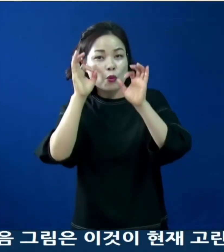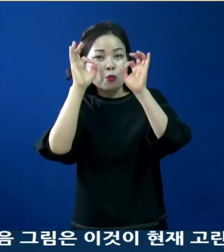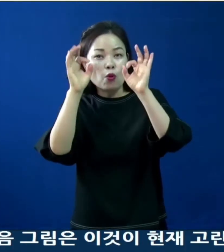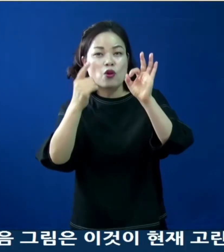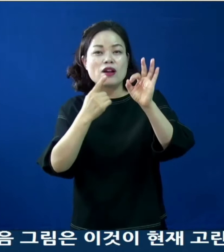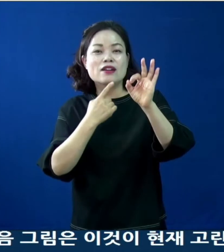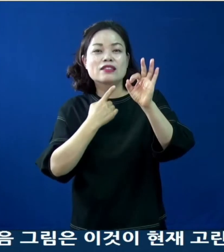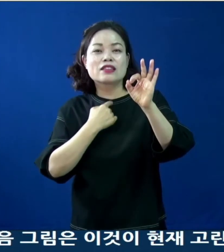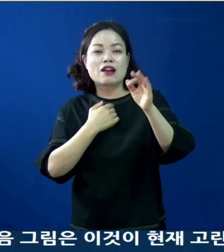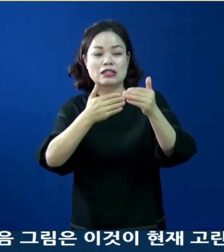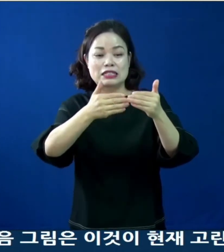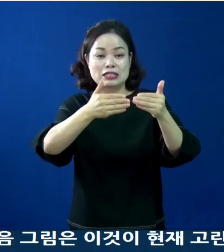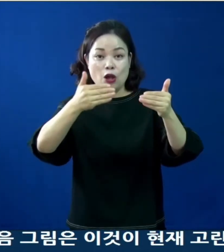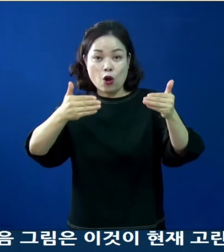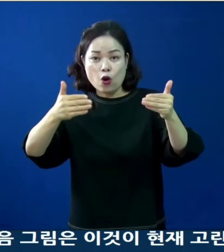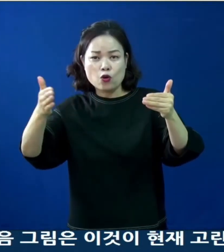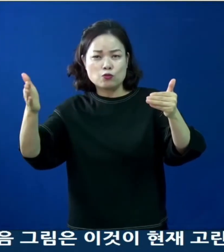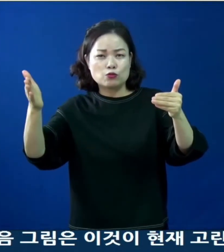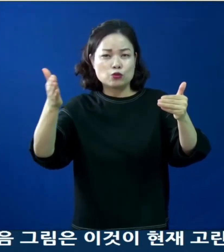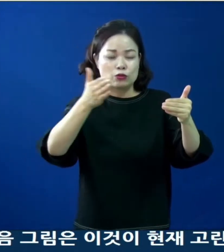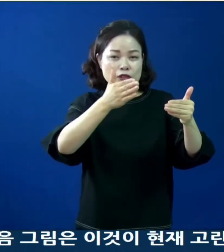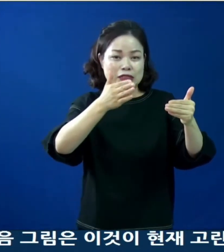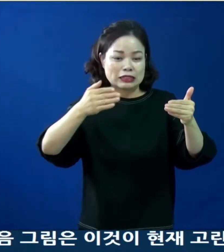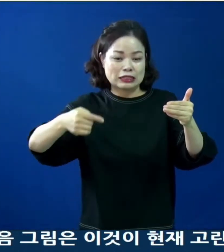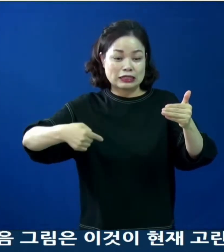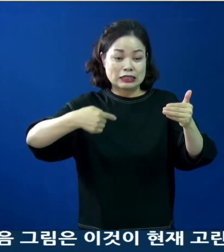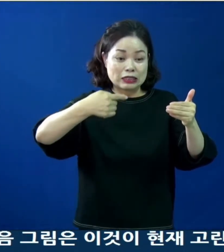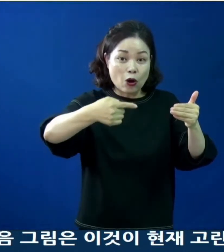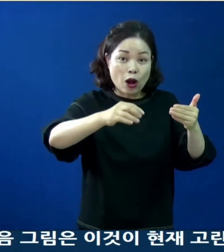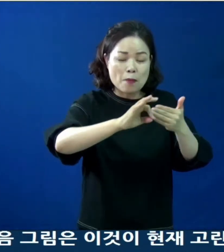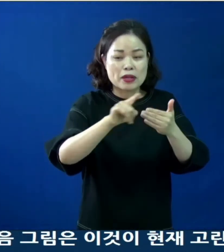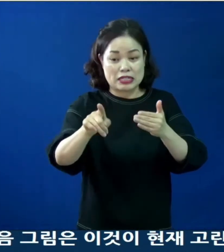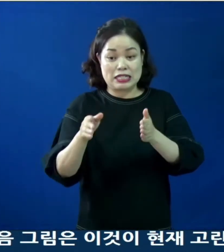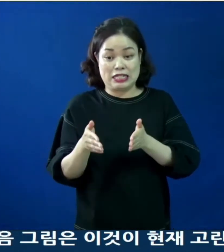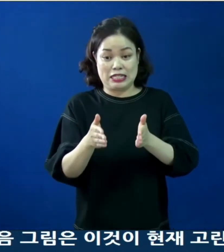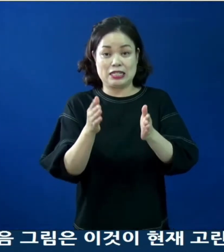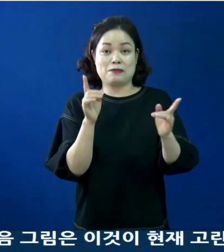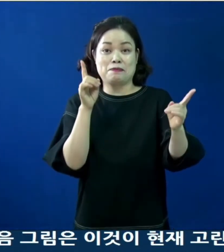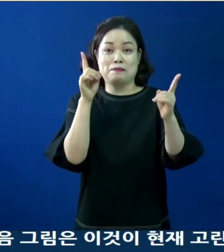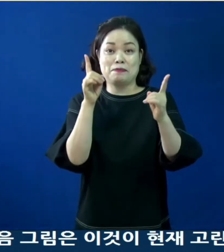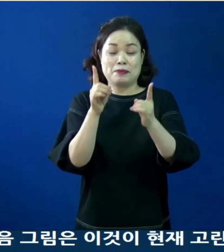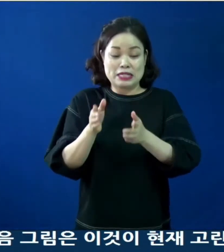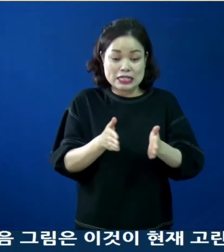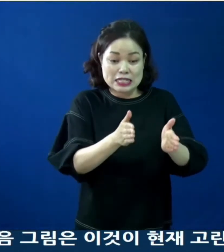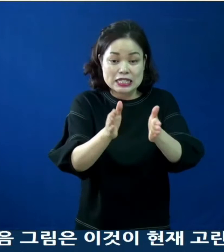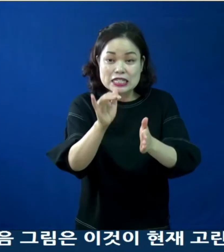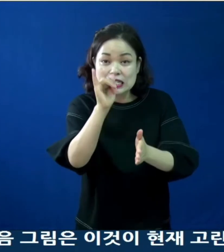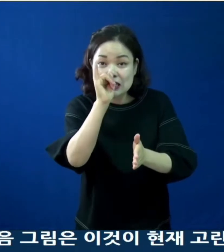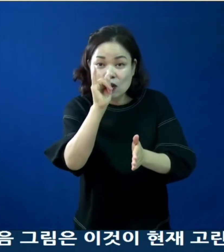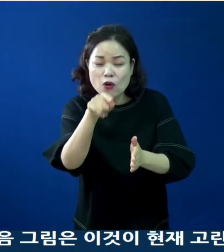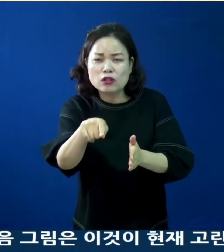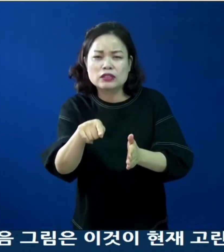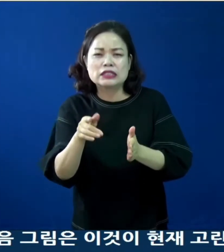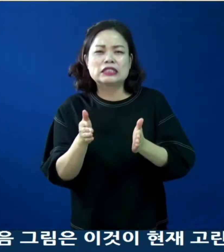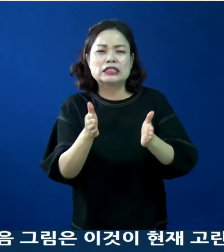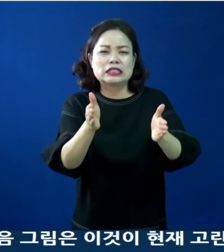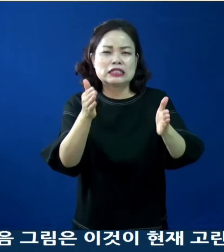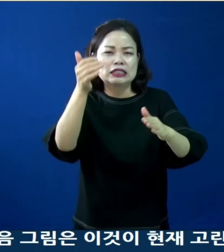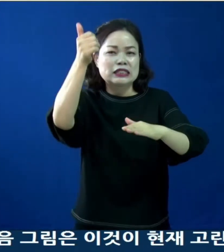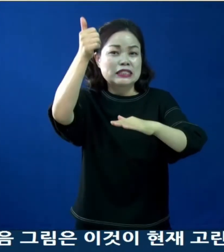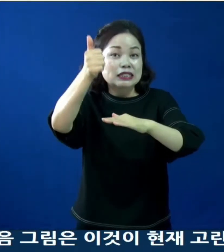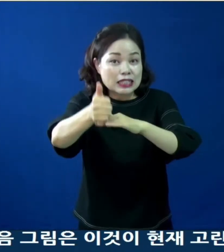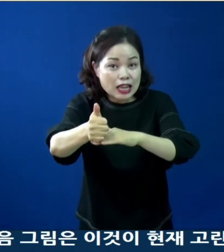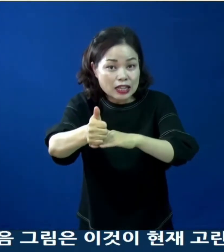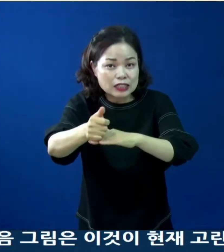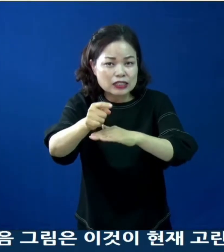보여드렸던 그 성문으로부터 쭉 들어오면 저 길 만납니다. 저 길을 만나서 저 길 끝에 딱 가면 이